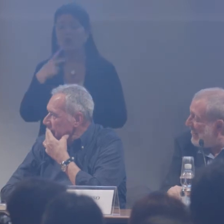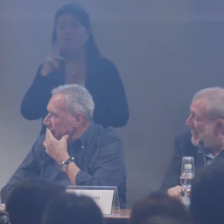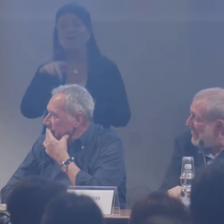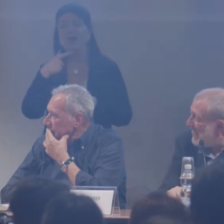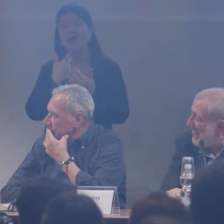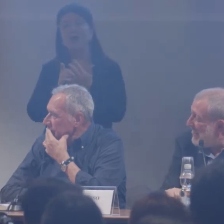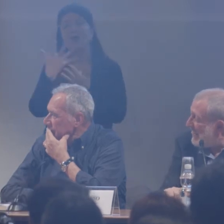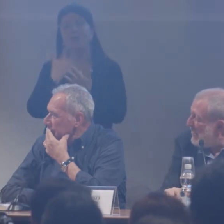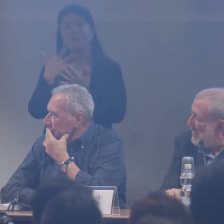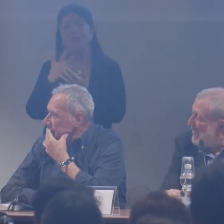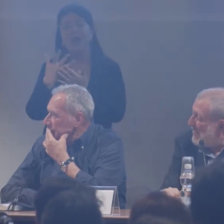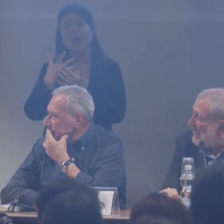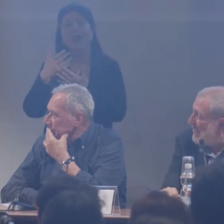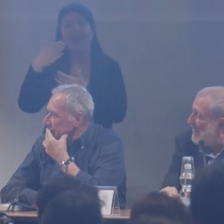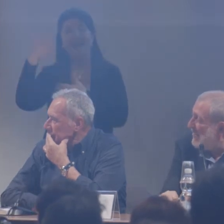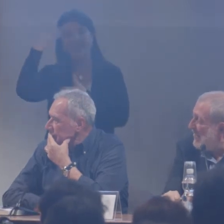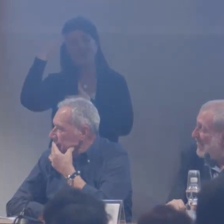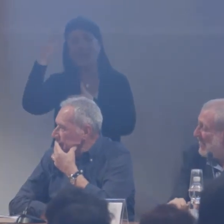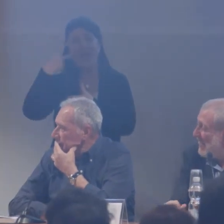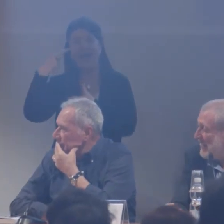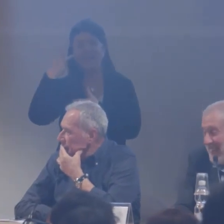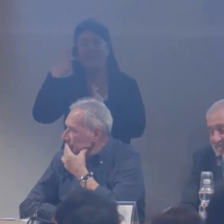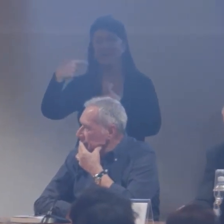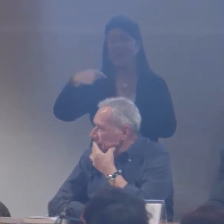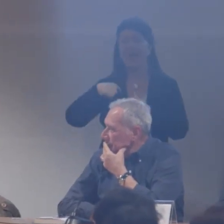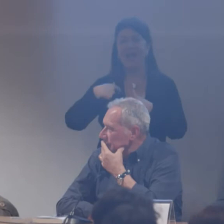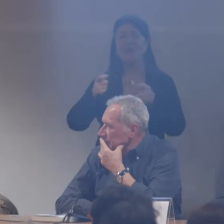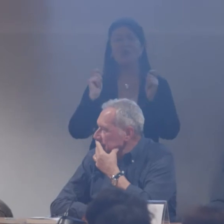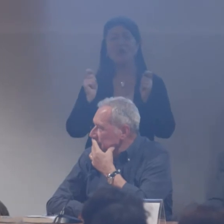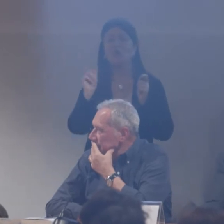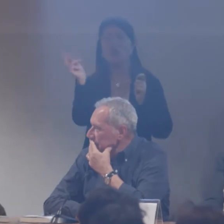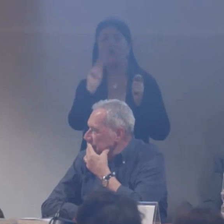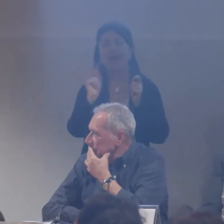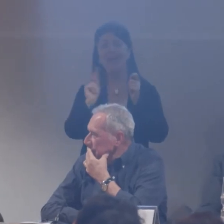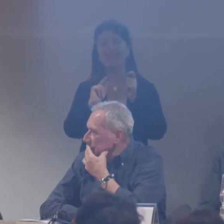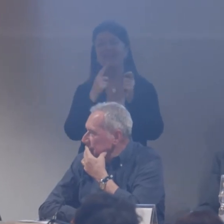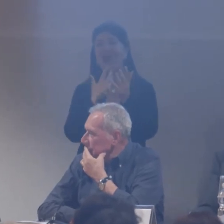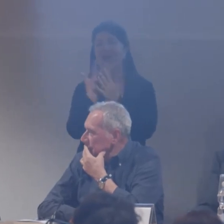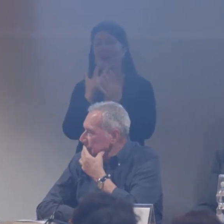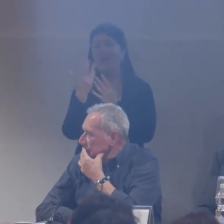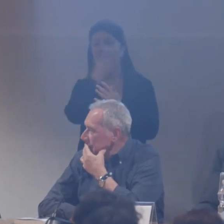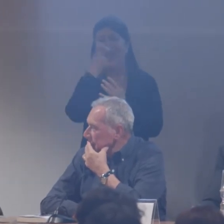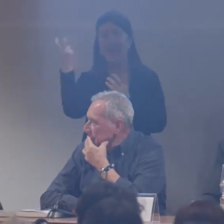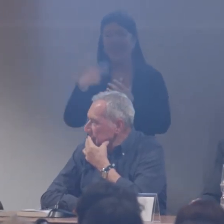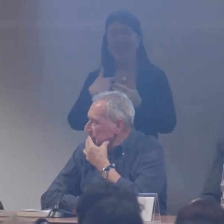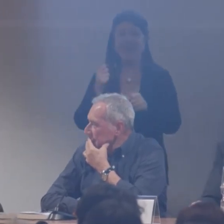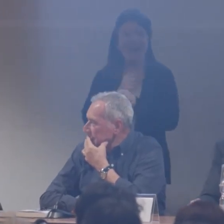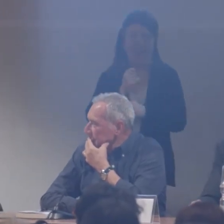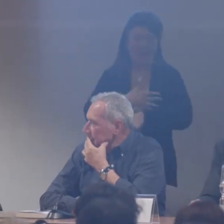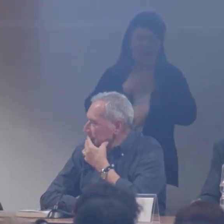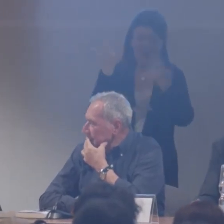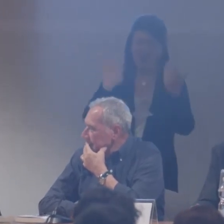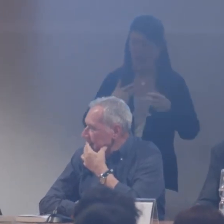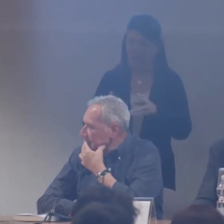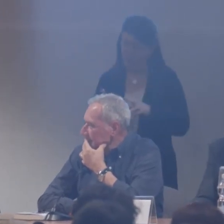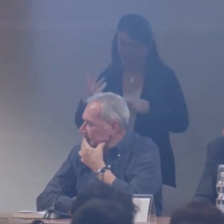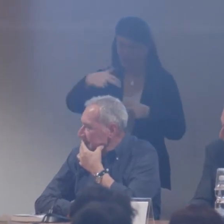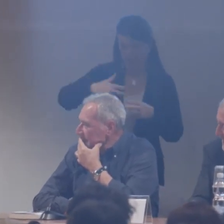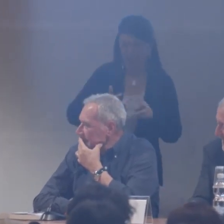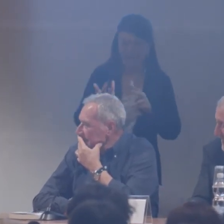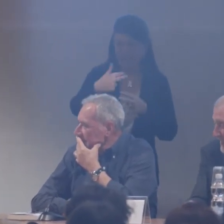della scuola elementare, alle elementari. E avevo un sacco di lavoro, negli anni 80, fino agli anni 70, figurati, ero lì che